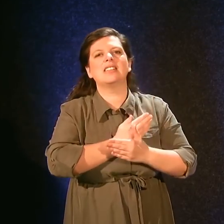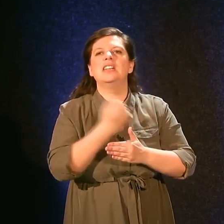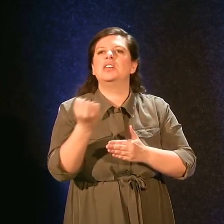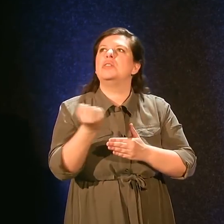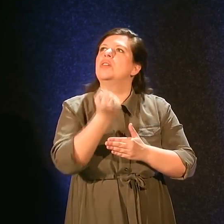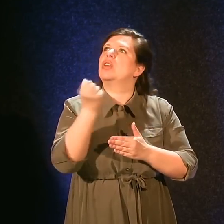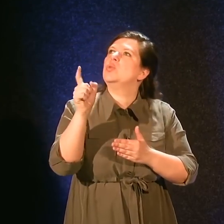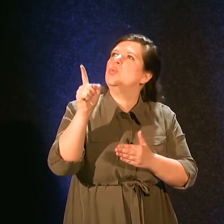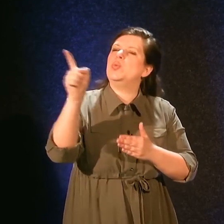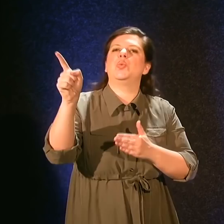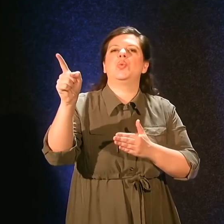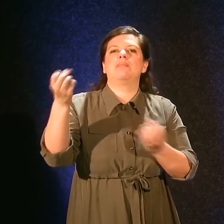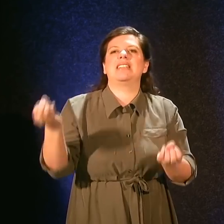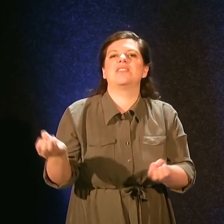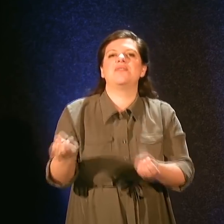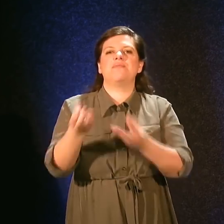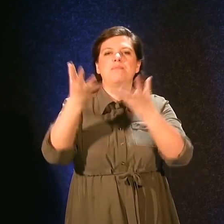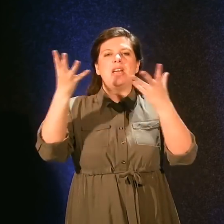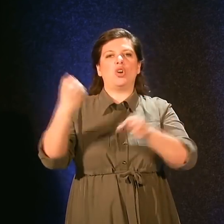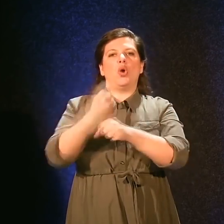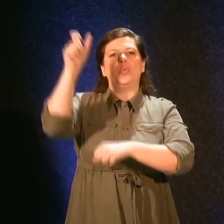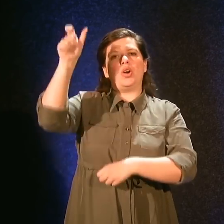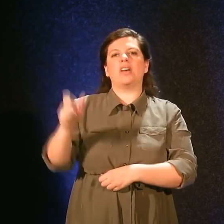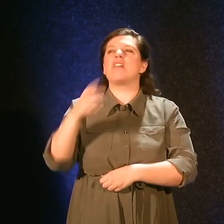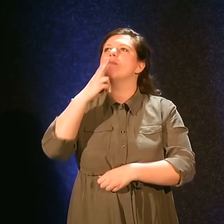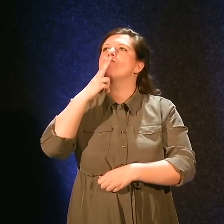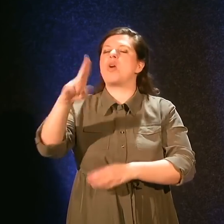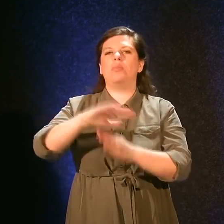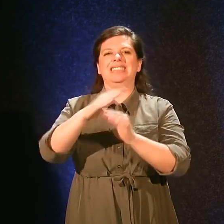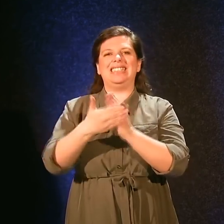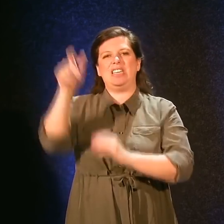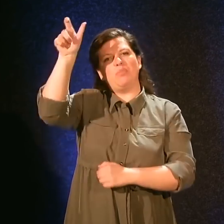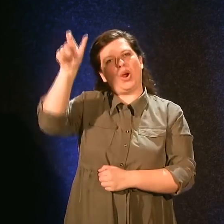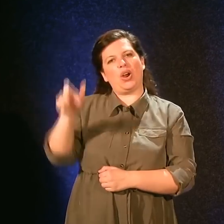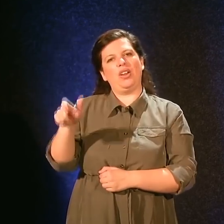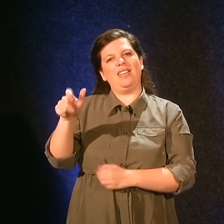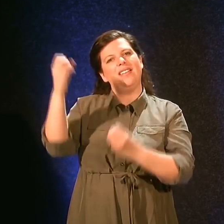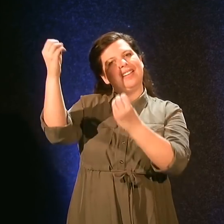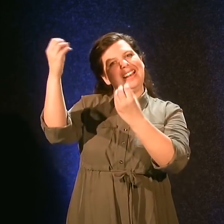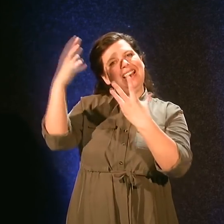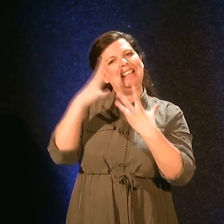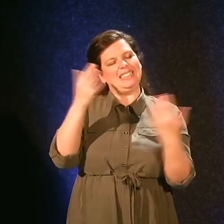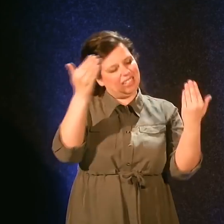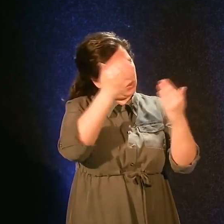are a miracle worker, a waymaker, a promise keeper, and a light in the darkness.